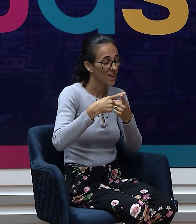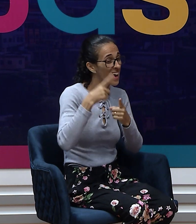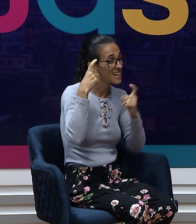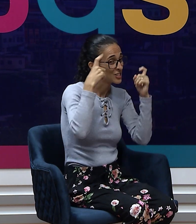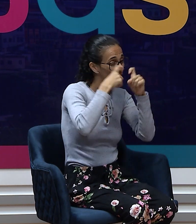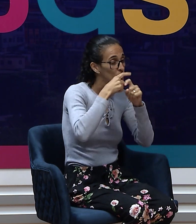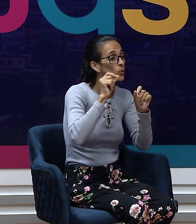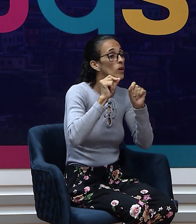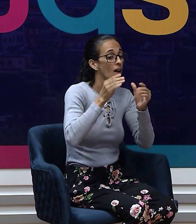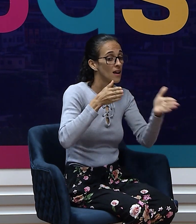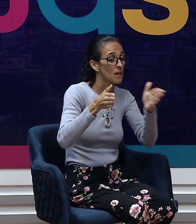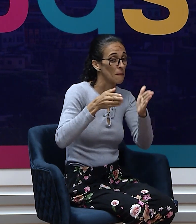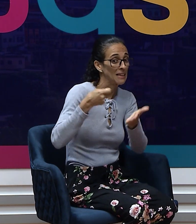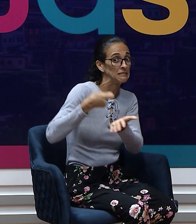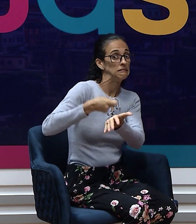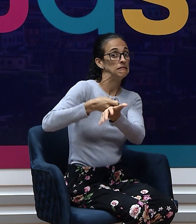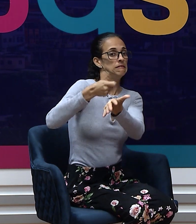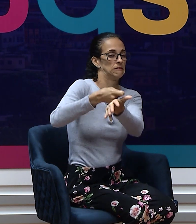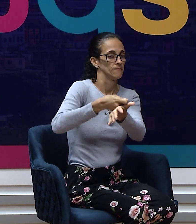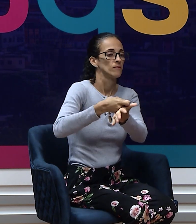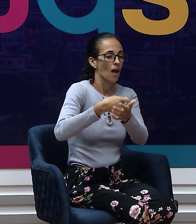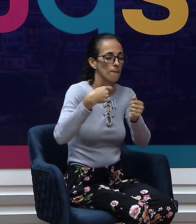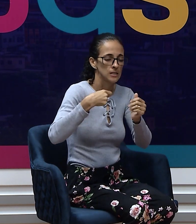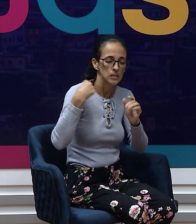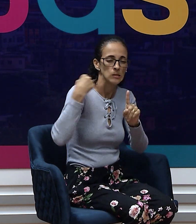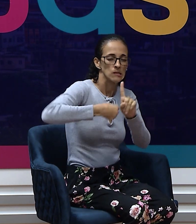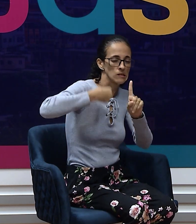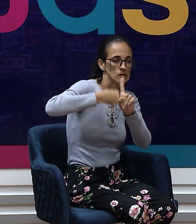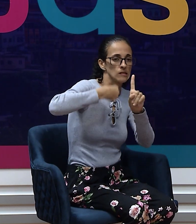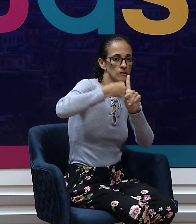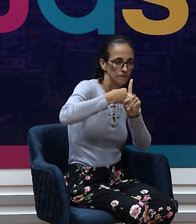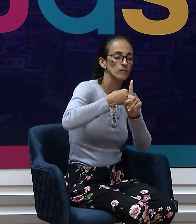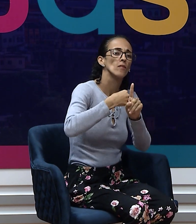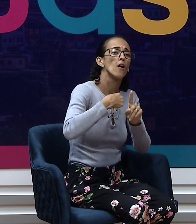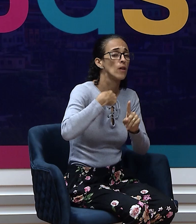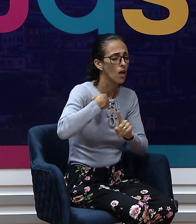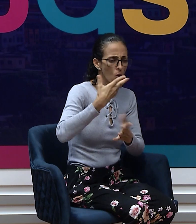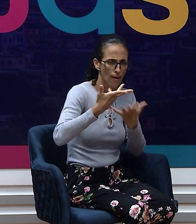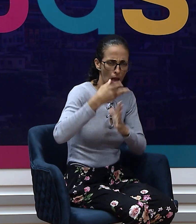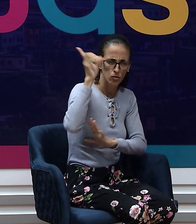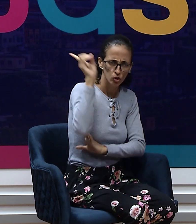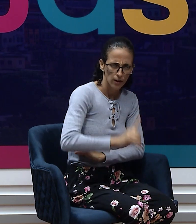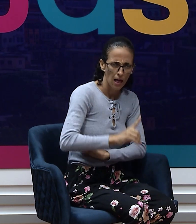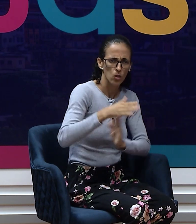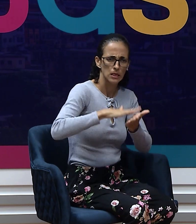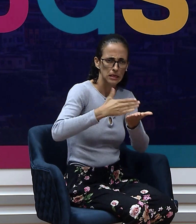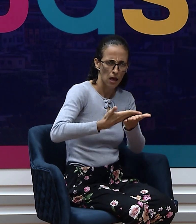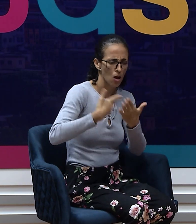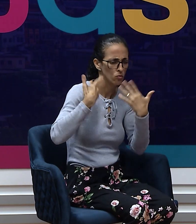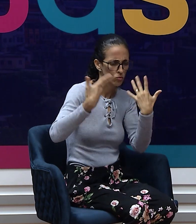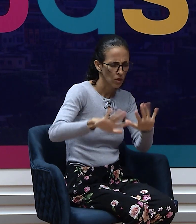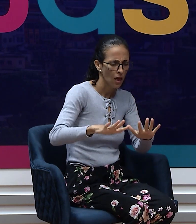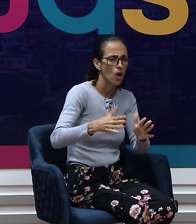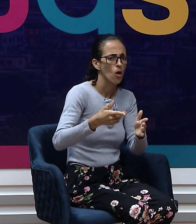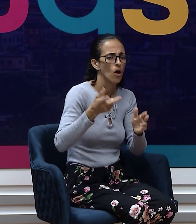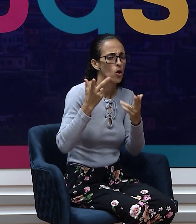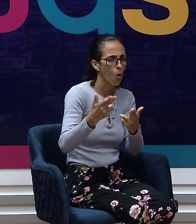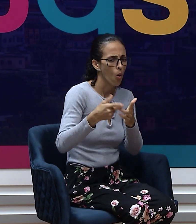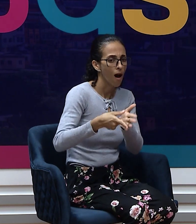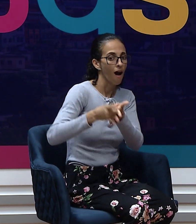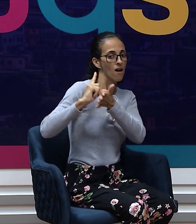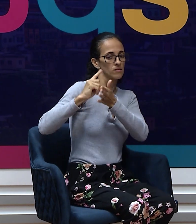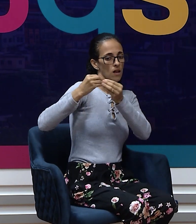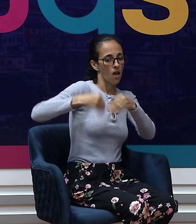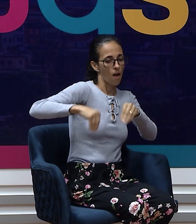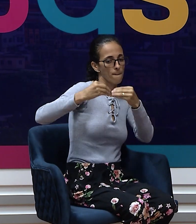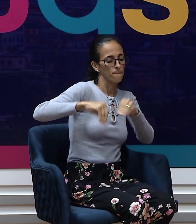tive intérprete, lembra que eu falei? Mas é muito complicado a gente cobrar, e até hoje, dentro da faculdade, foi obrigada a cobrar um intérprete,